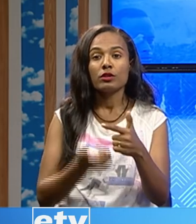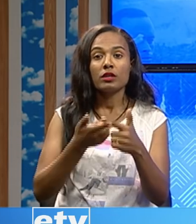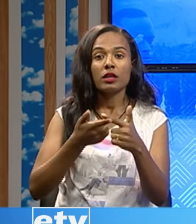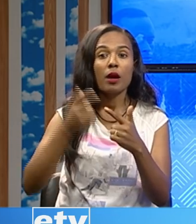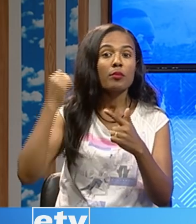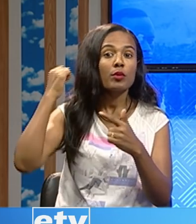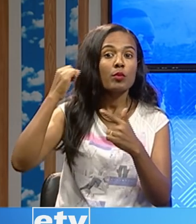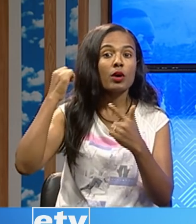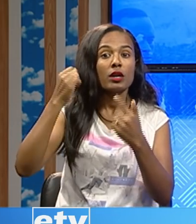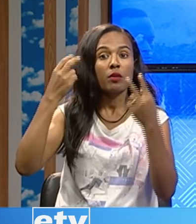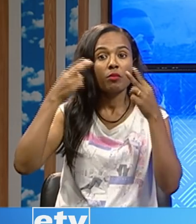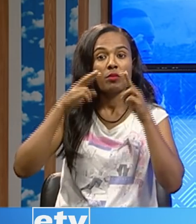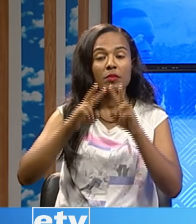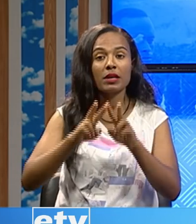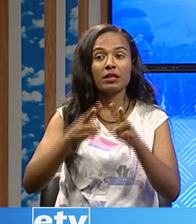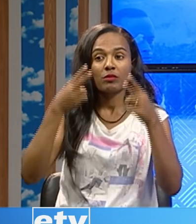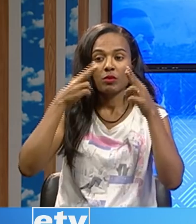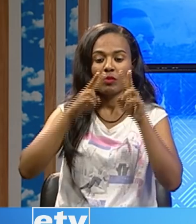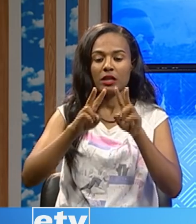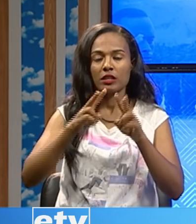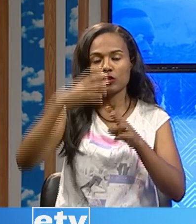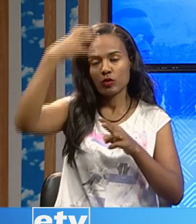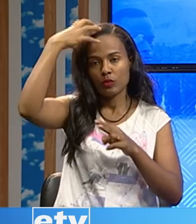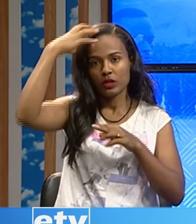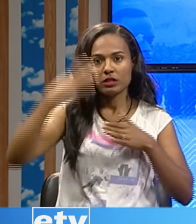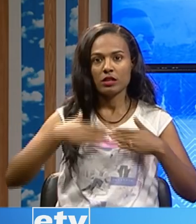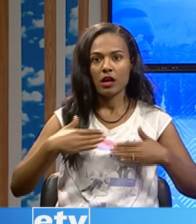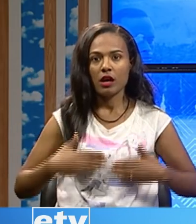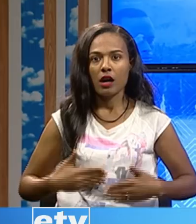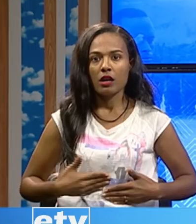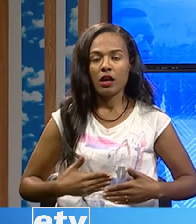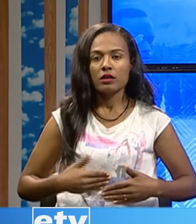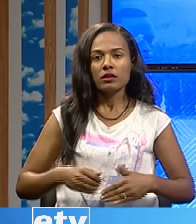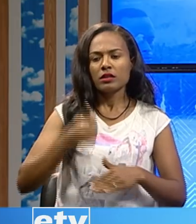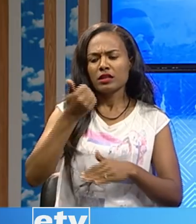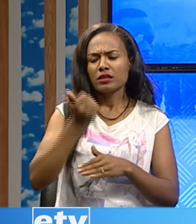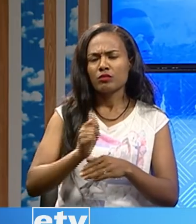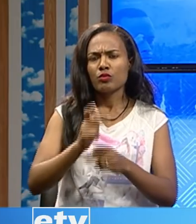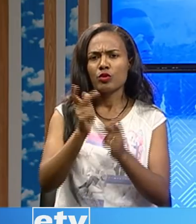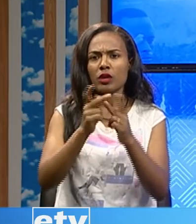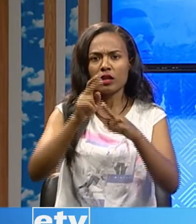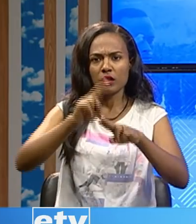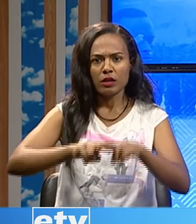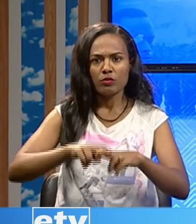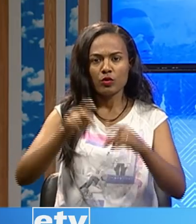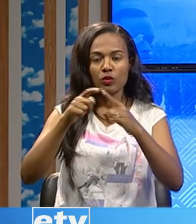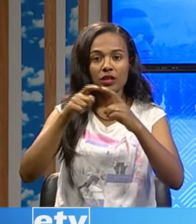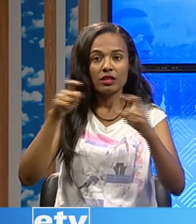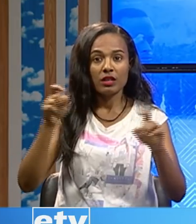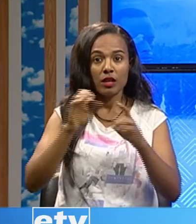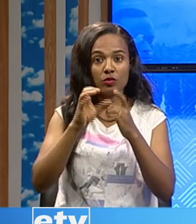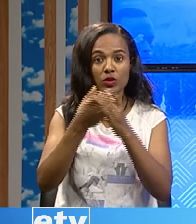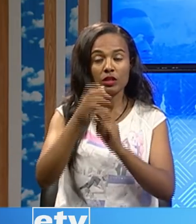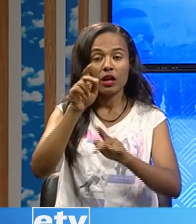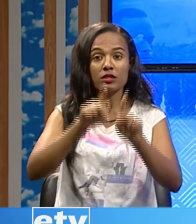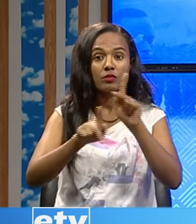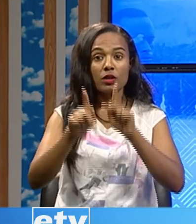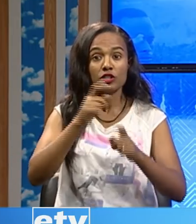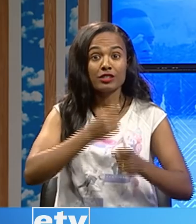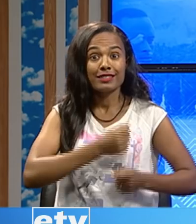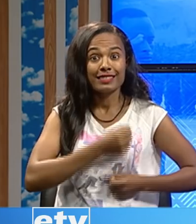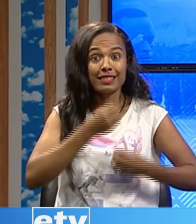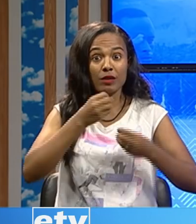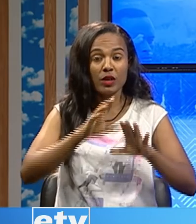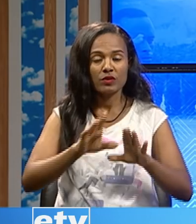ፕሮፓጋንዳ በሚመለከት የሚመለከታቸው የመንግስት አካላት አዲስ አበባ ተቀምጠው የትም ተቀምጠው የጠላት አፍ ሆነው ህዝባችን ትጥቅ የሚያስፈቱ